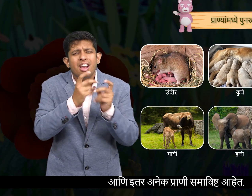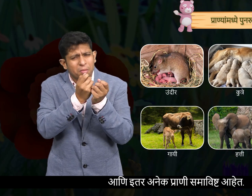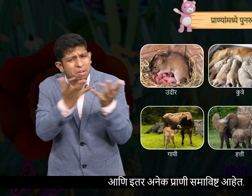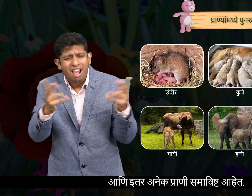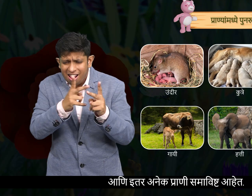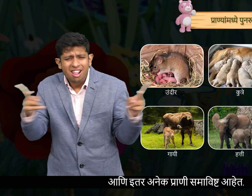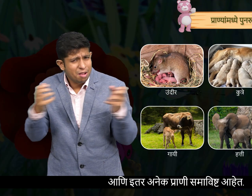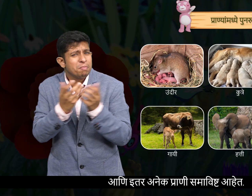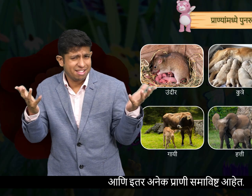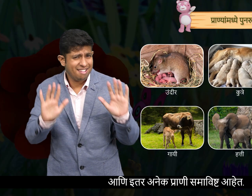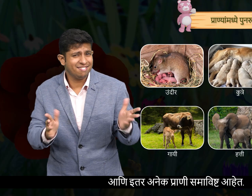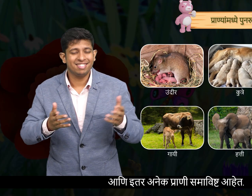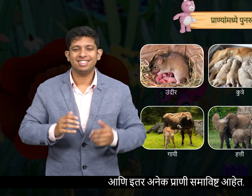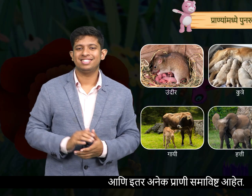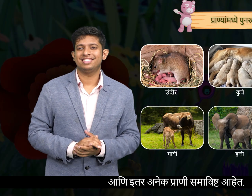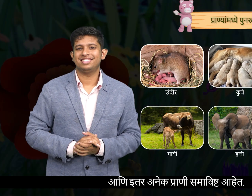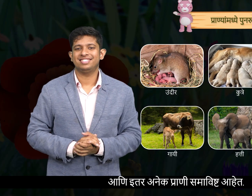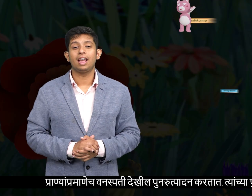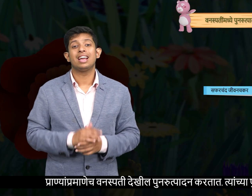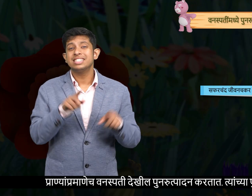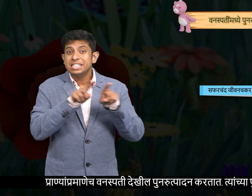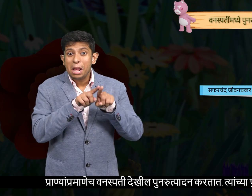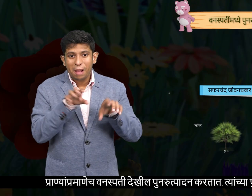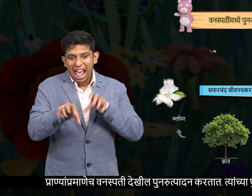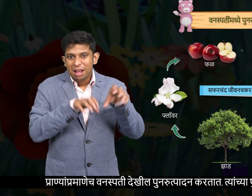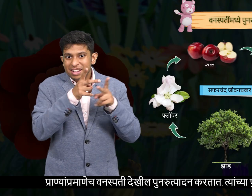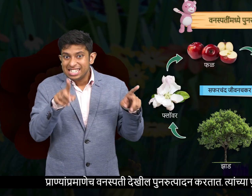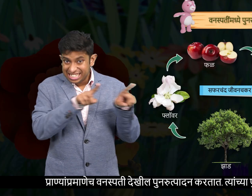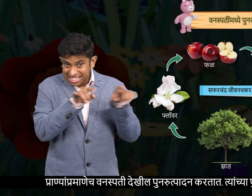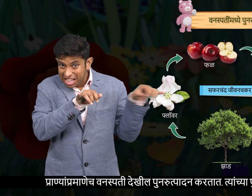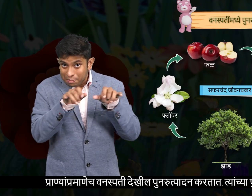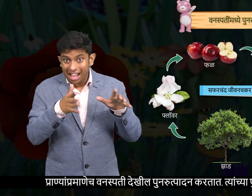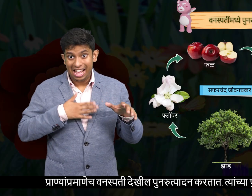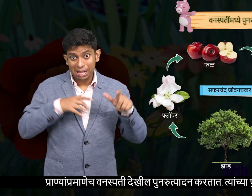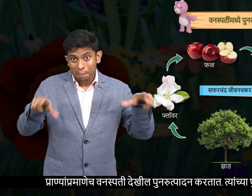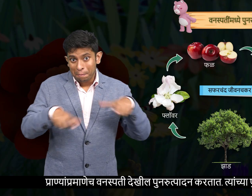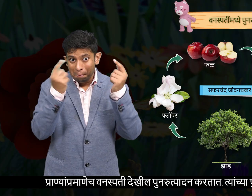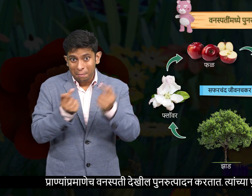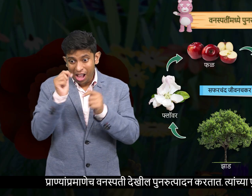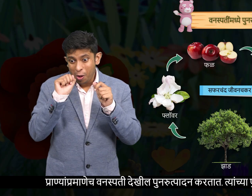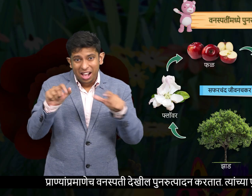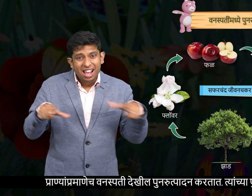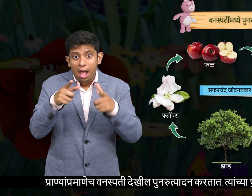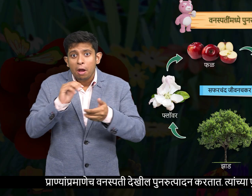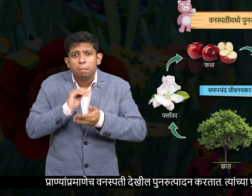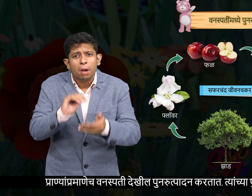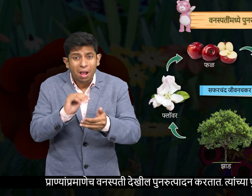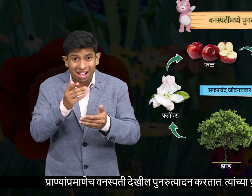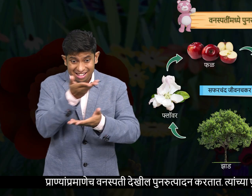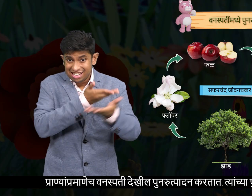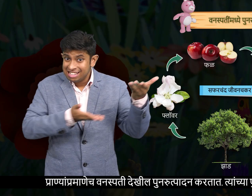आणि इतर अनेक प्राणी समाविष्ट आहेत. प्राण्यांप्रमाणेच वनस्पती देखील पुनरुत्पादन